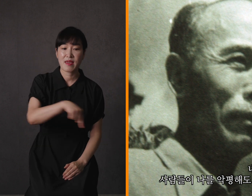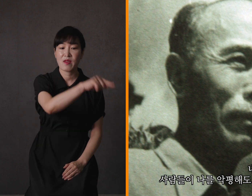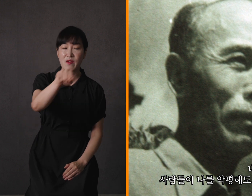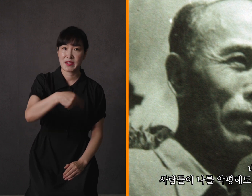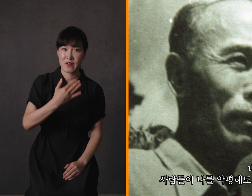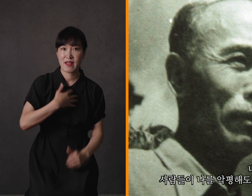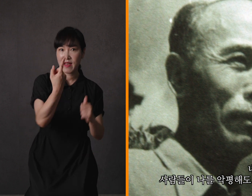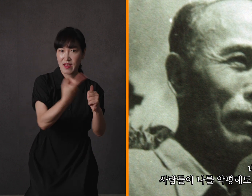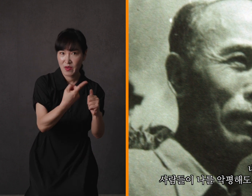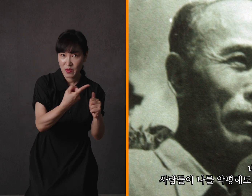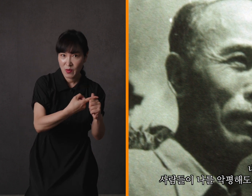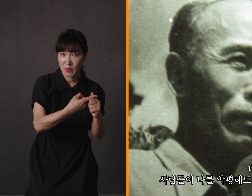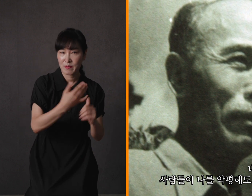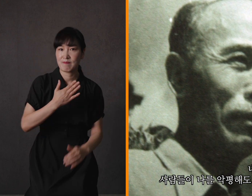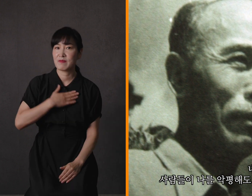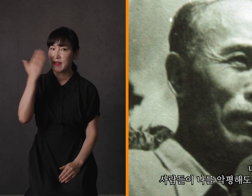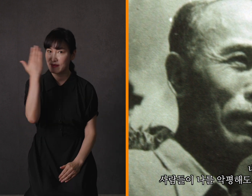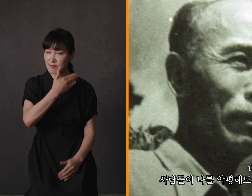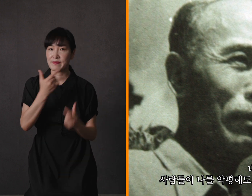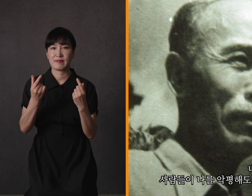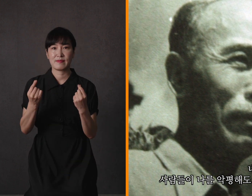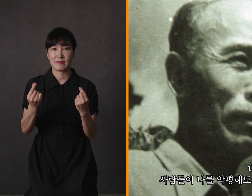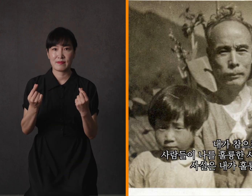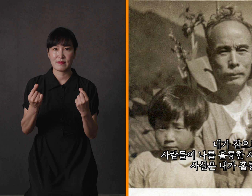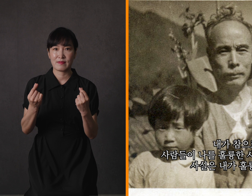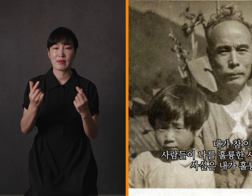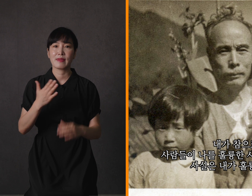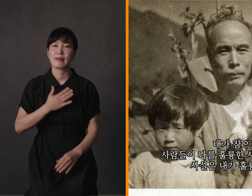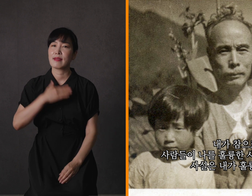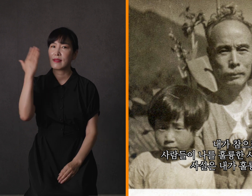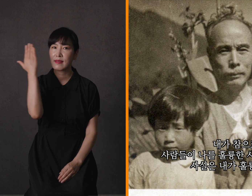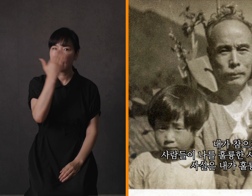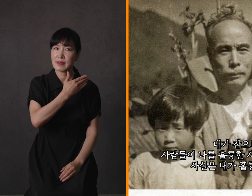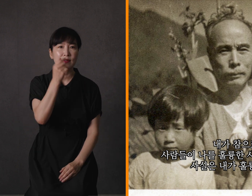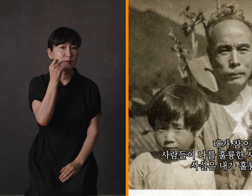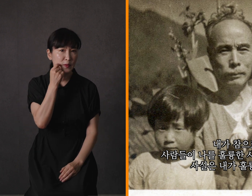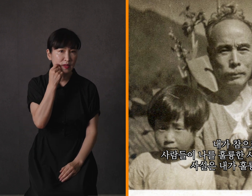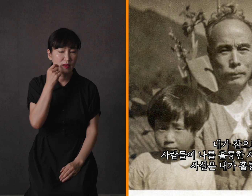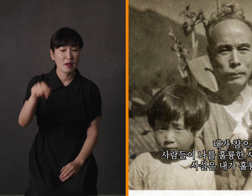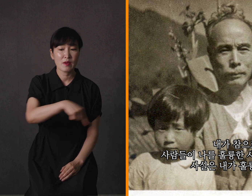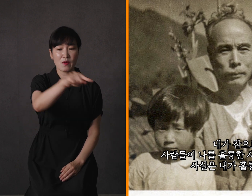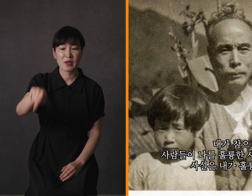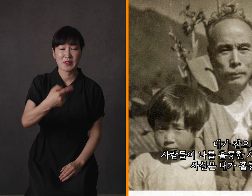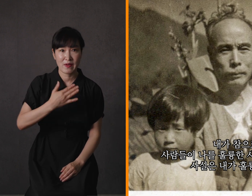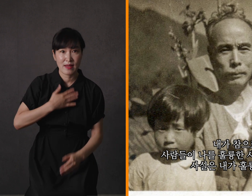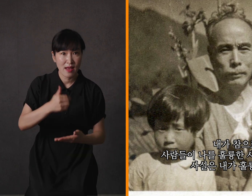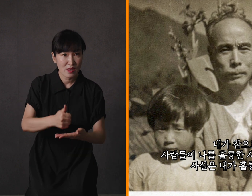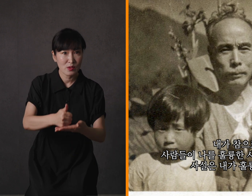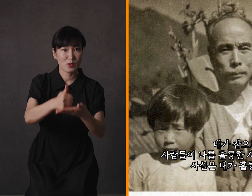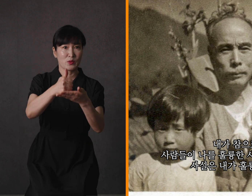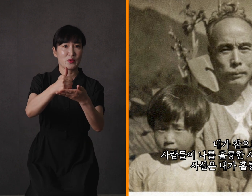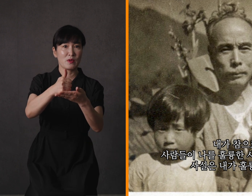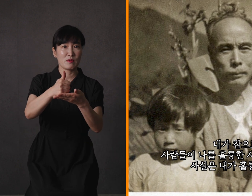사람이면 사람들이 나를 악평해도 내가 정당할 것이요. 내가 참으로 정당치 못한 사람이면